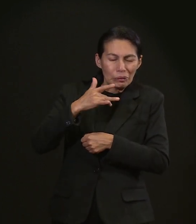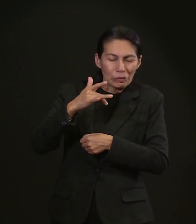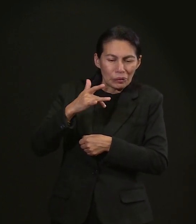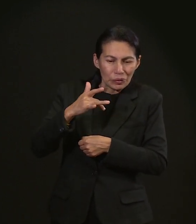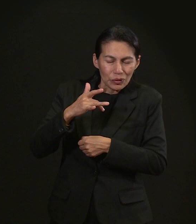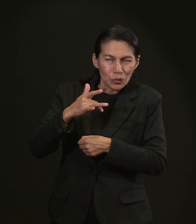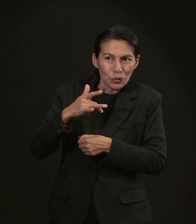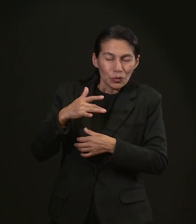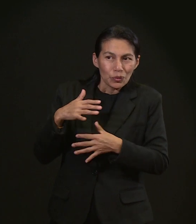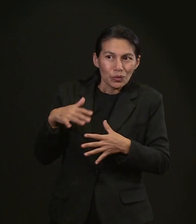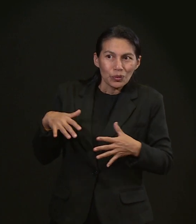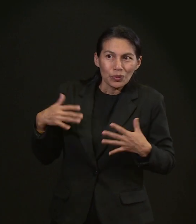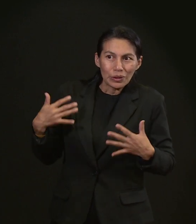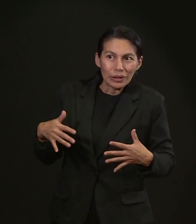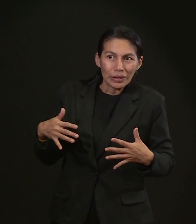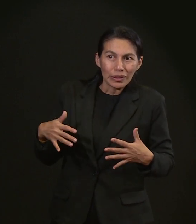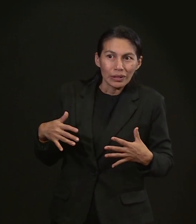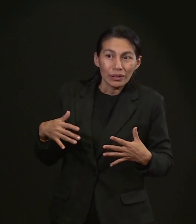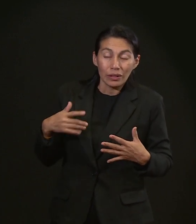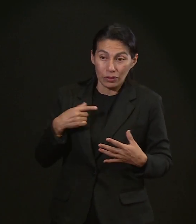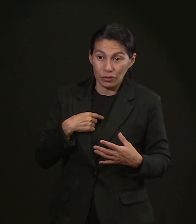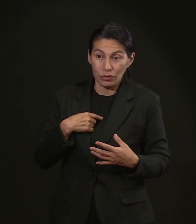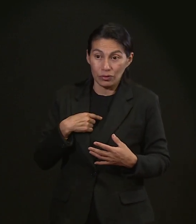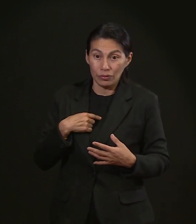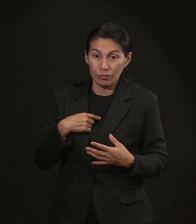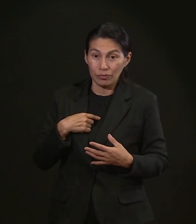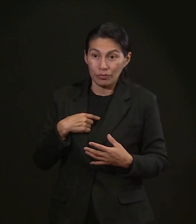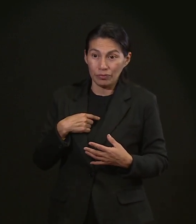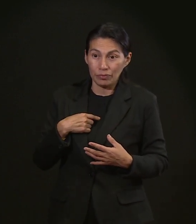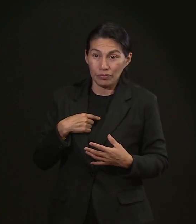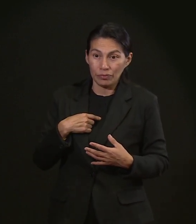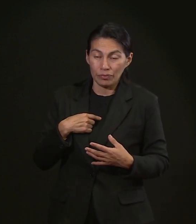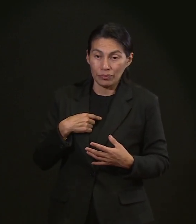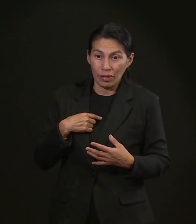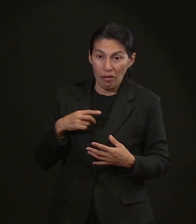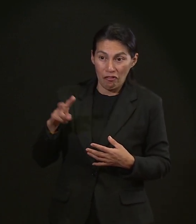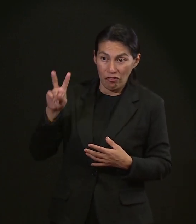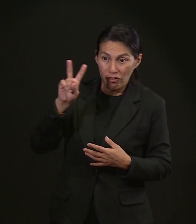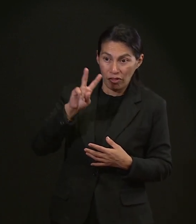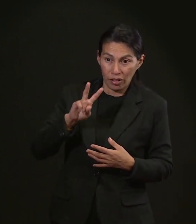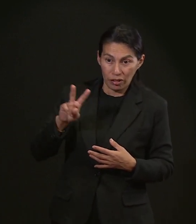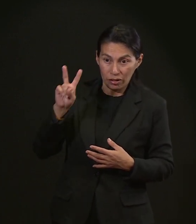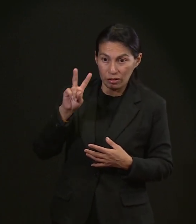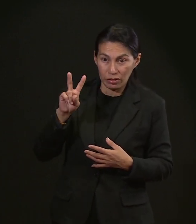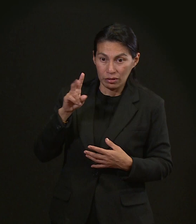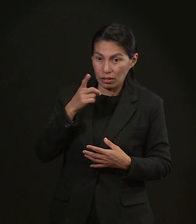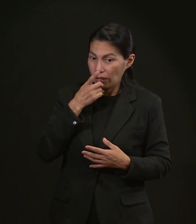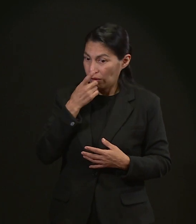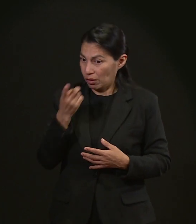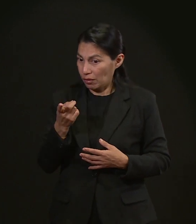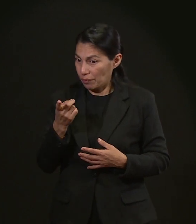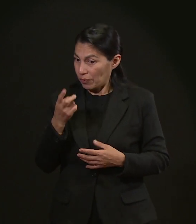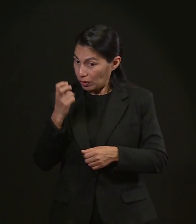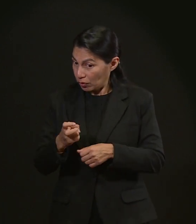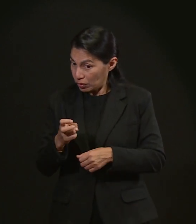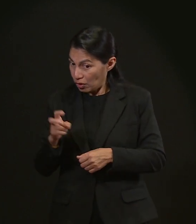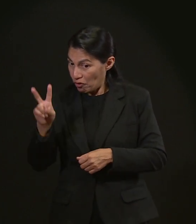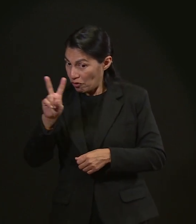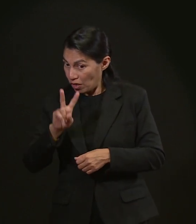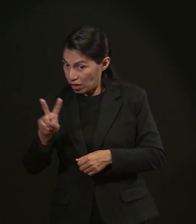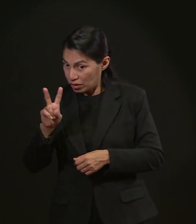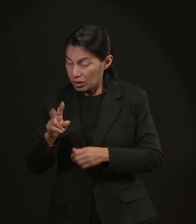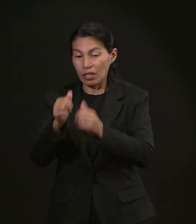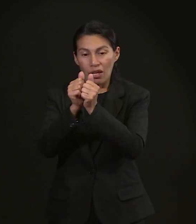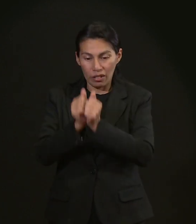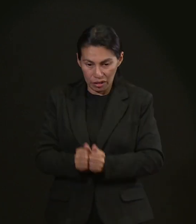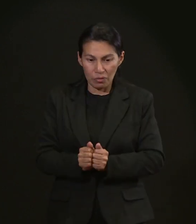él y tú y entonces yo exigí ss viernes el hígado entonces no vamos a